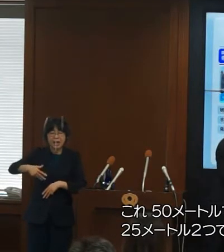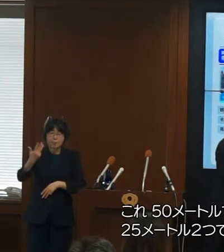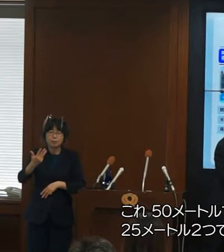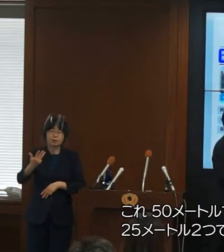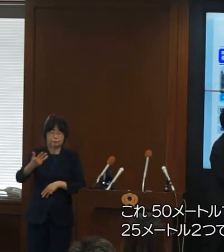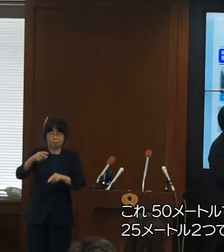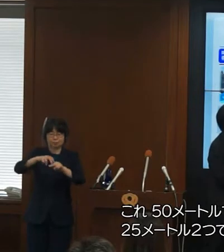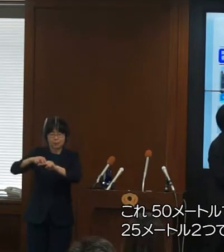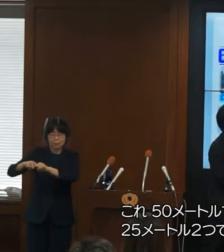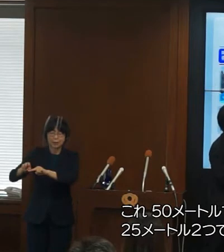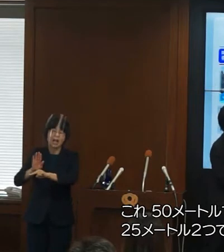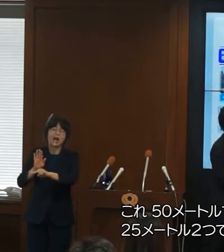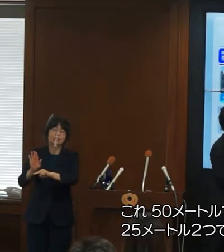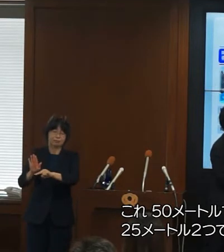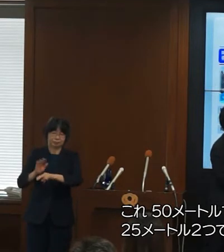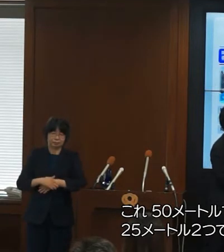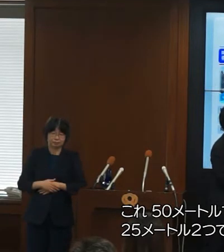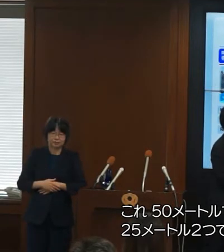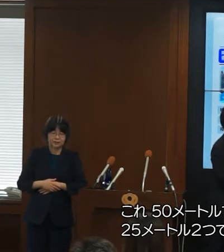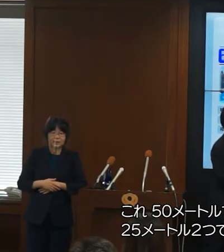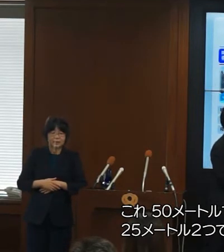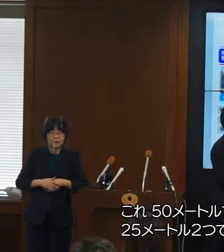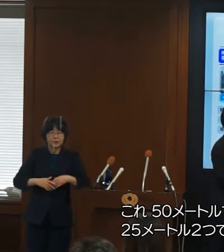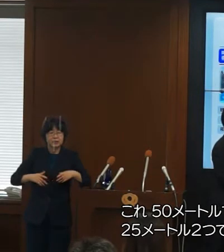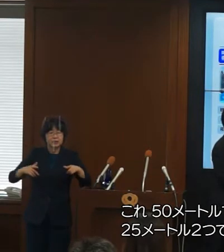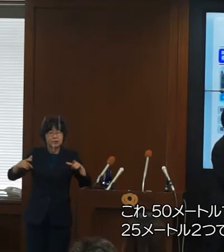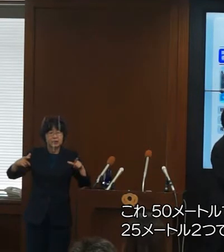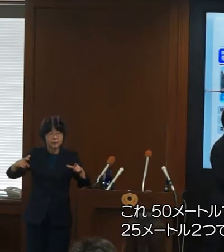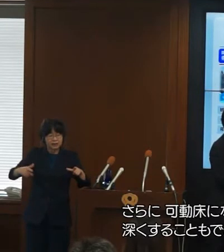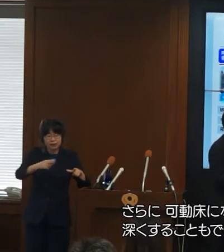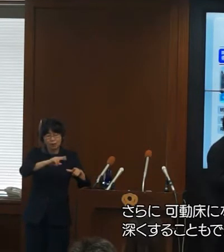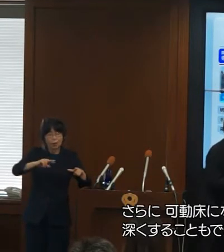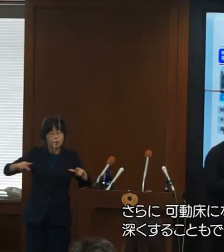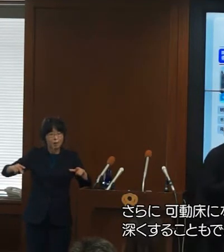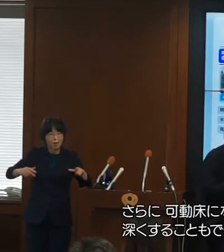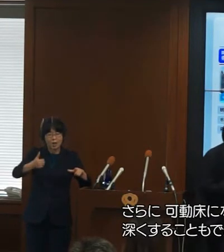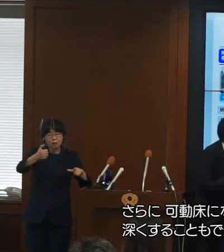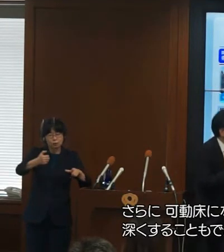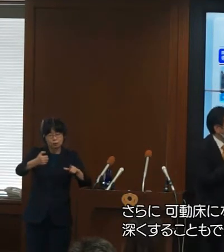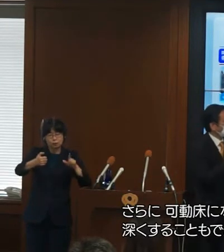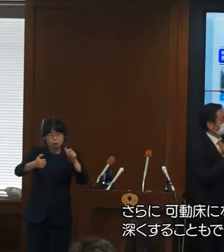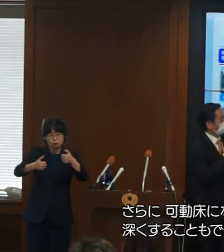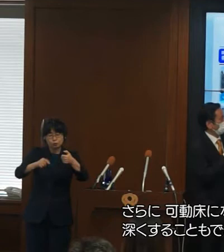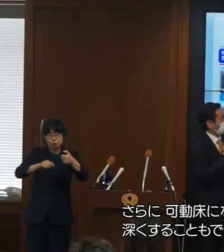50メートルでも使えますけれども、25メートル2つ便使えますし、さらに